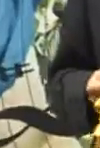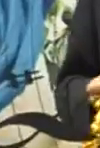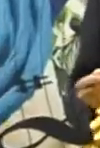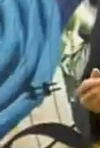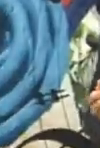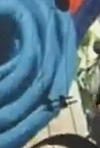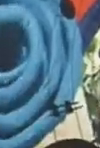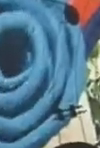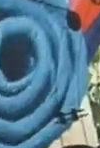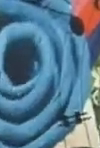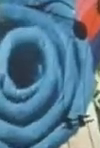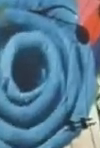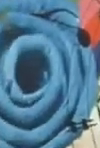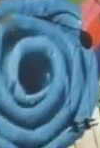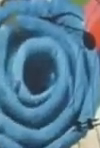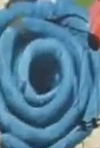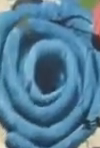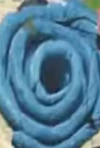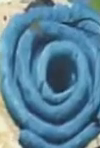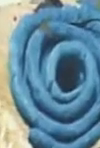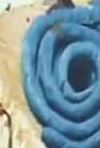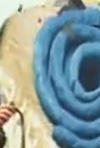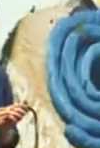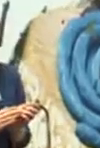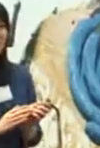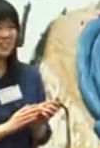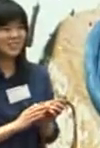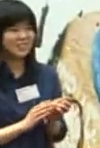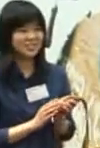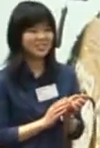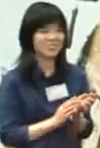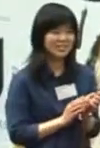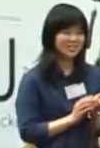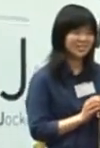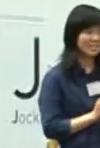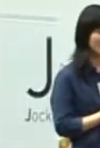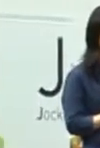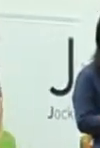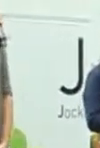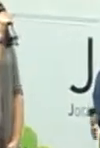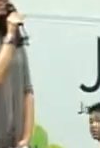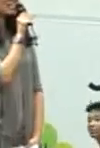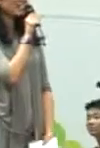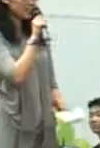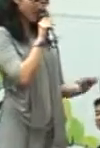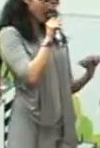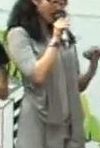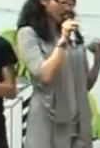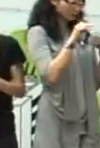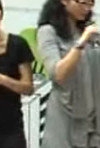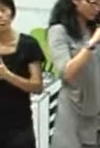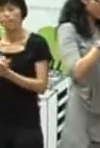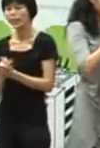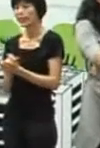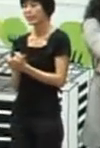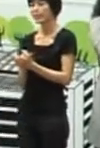劃2010-11年度嘅周年藝術節多一點藝術節正式開始，多謝曬三位主禮嘉賓。